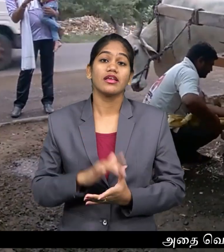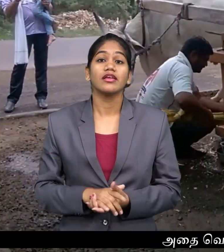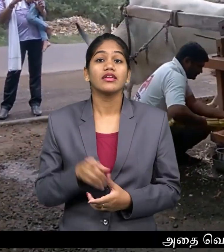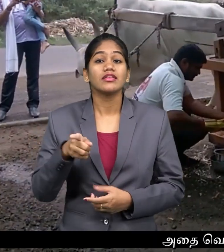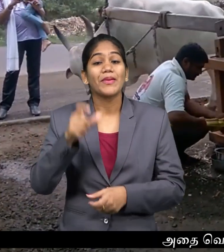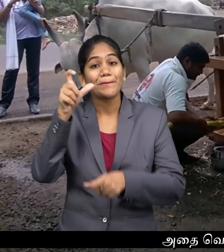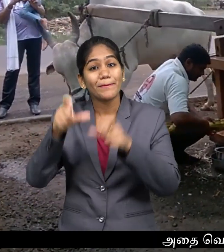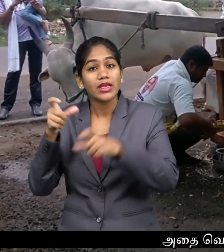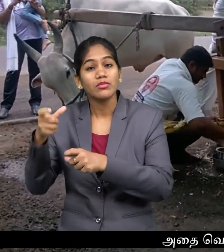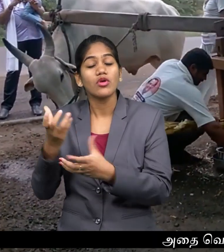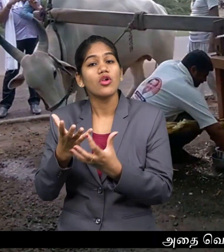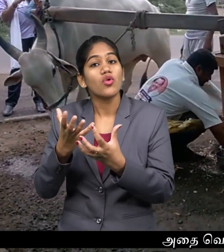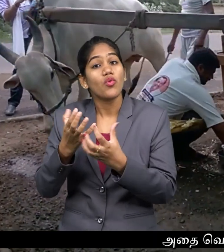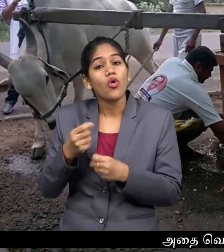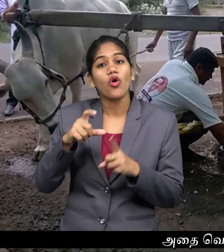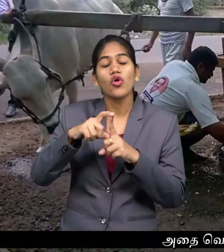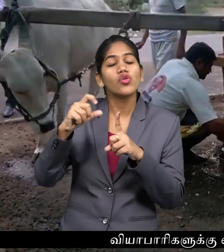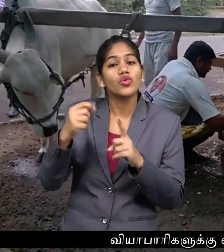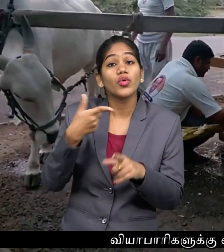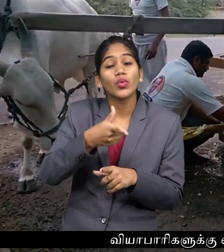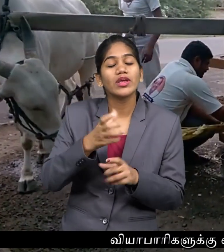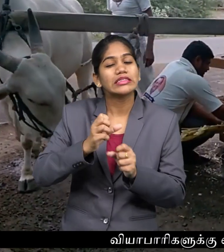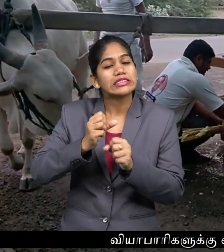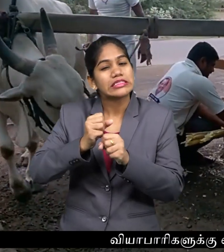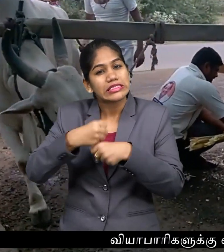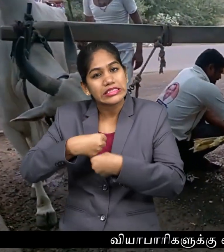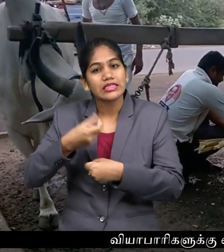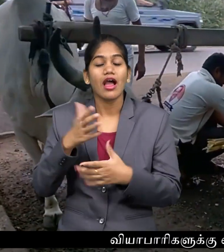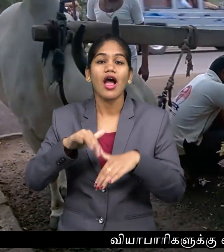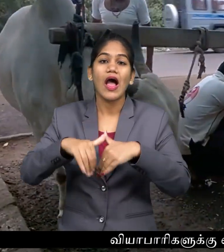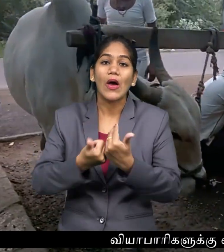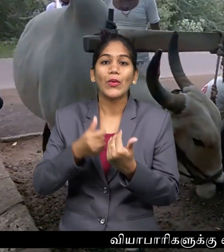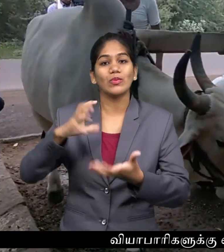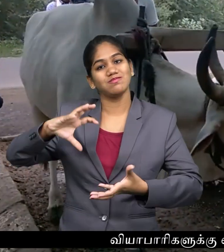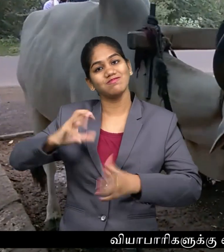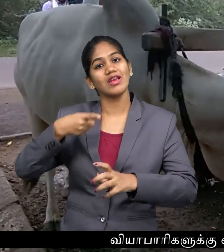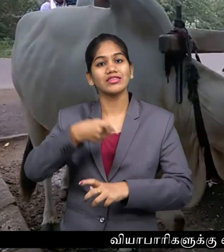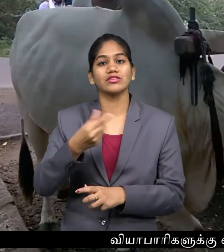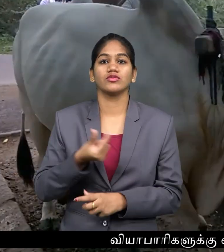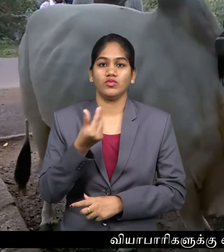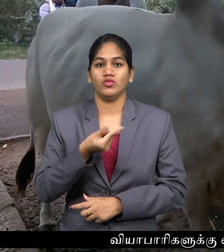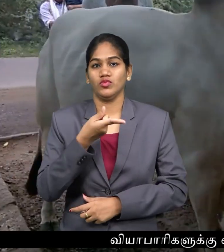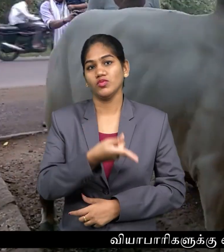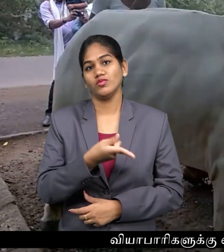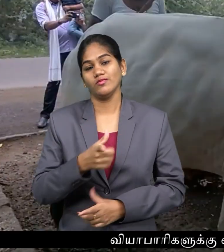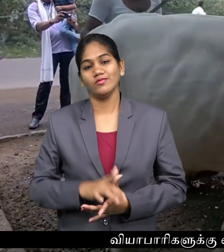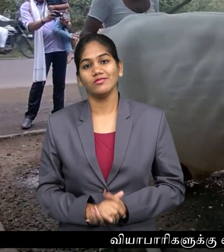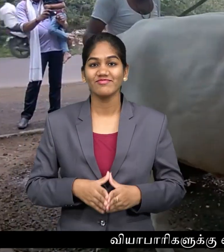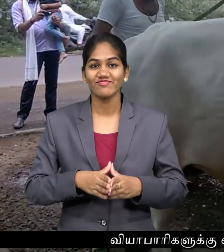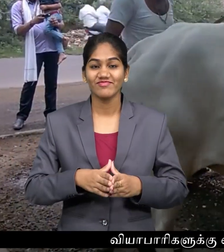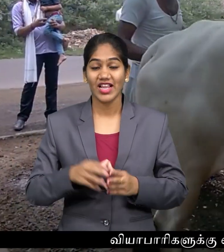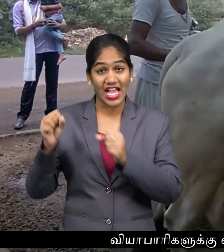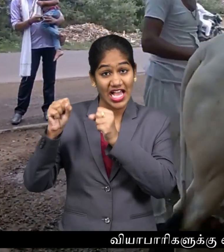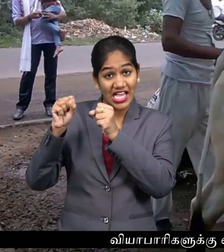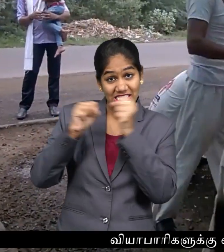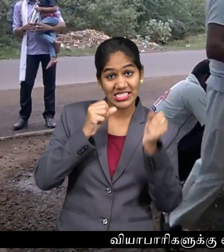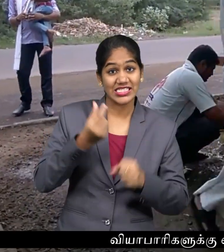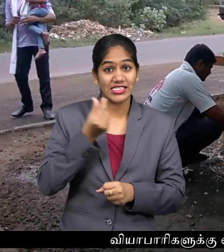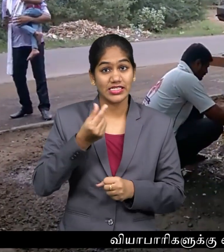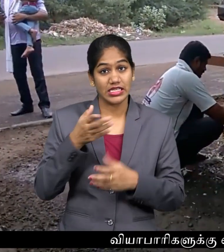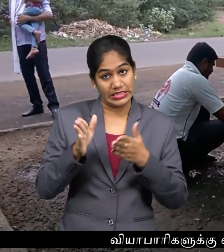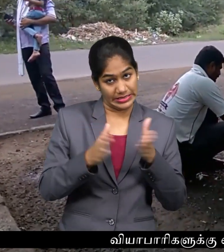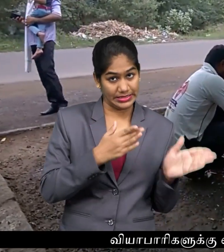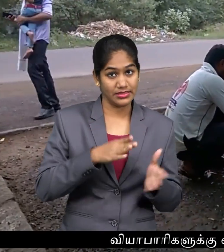வாங்கி அதை வெல்லமாக பதப்படுத்தி வியாபாரிகளுக்கு விற்று சிறு லாபம் ஈட்டுகிறார்.